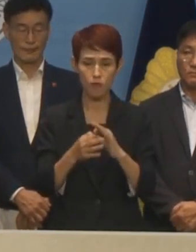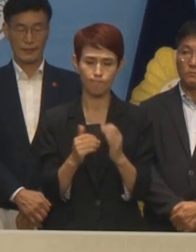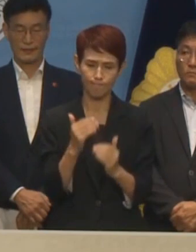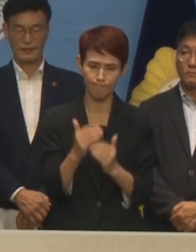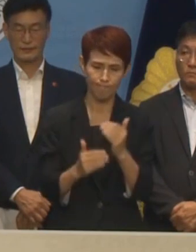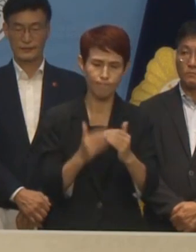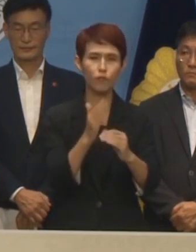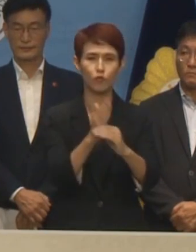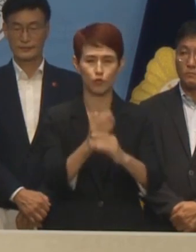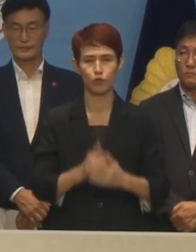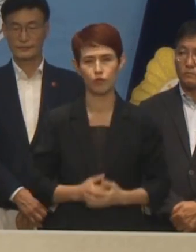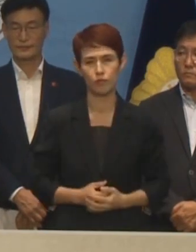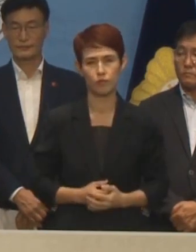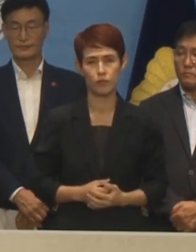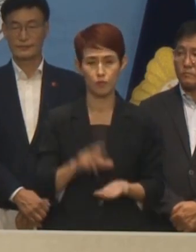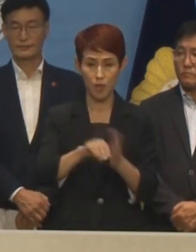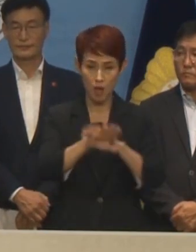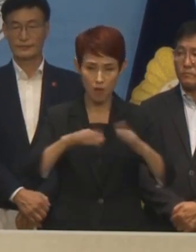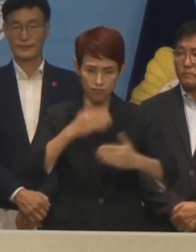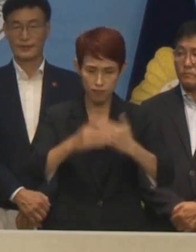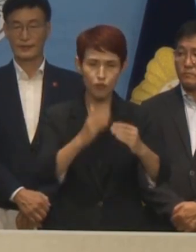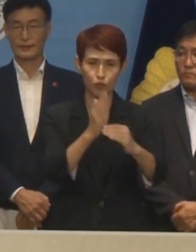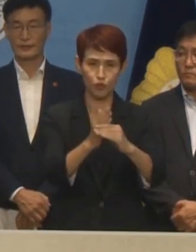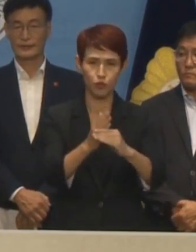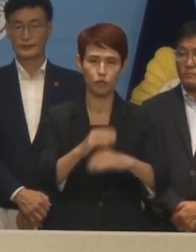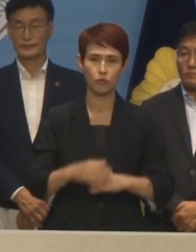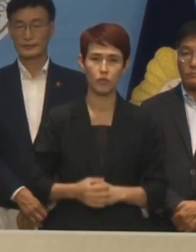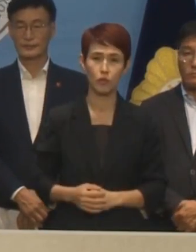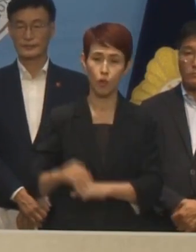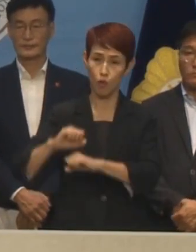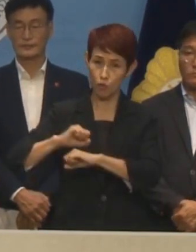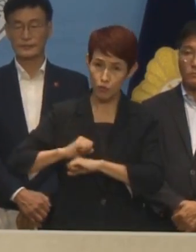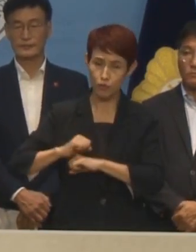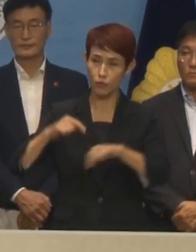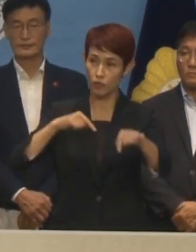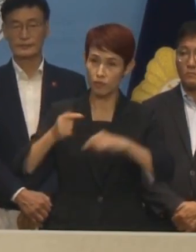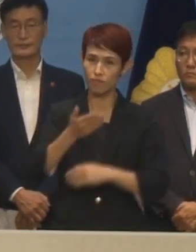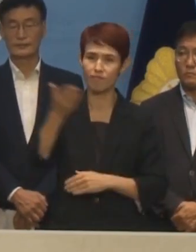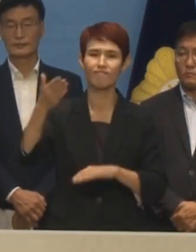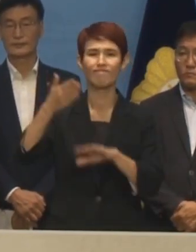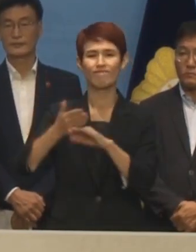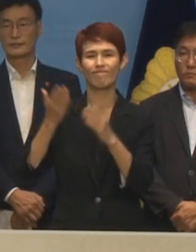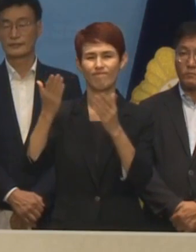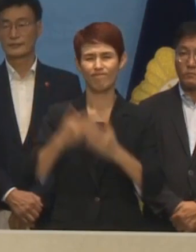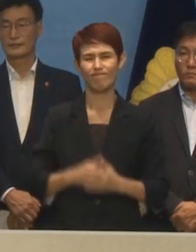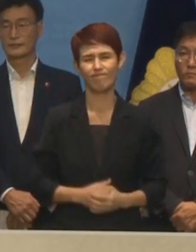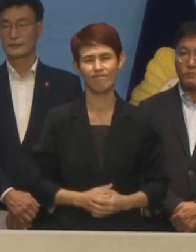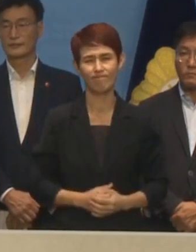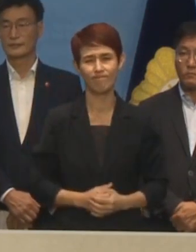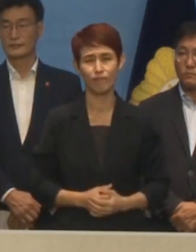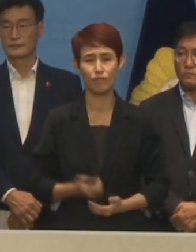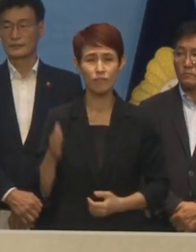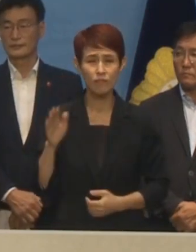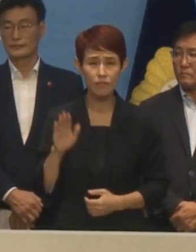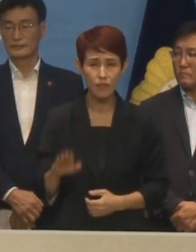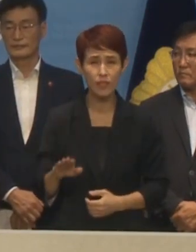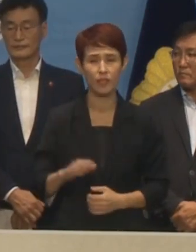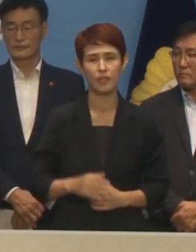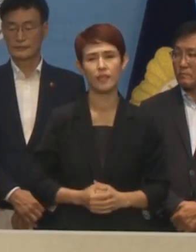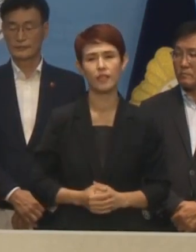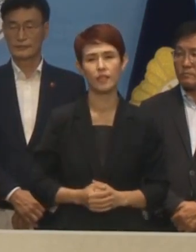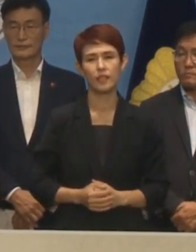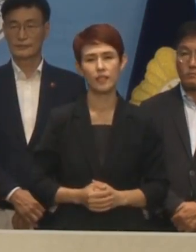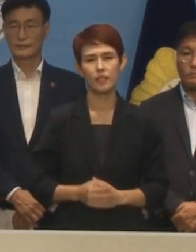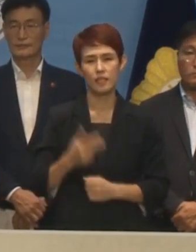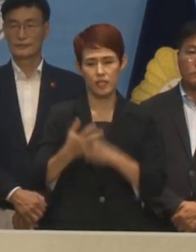있습니다. 이에 국민과 정치권에 진심으로 감사의 말씀을 드립니다. 하지만